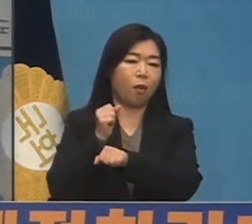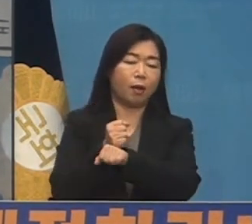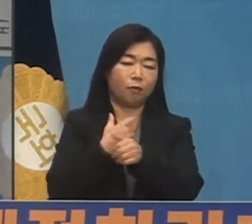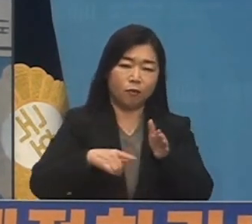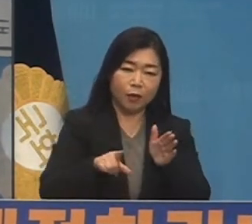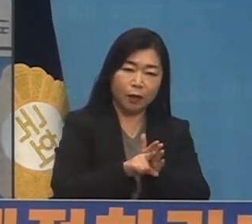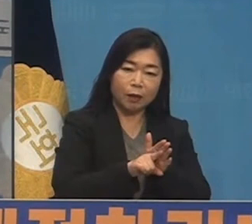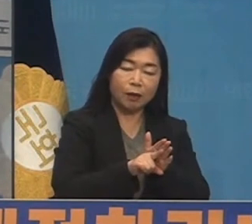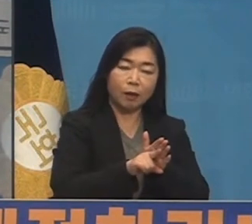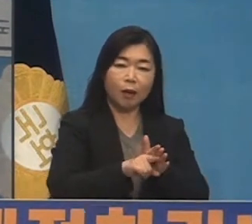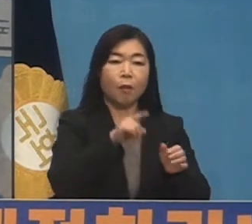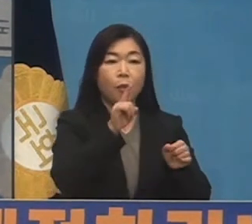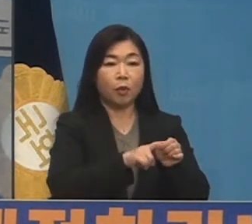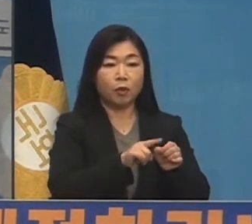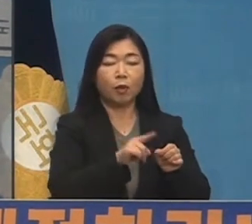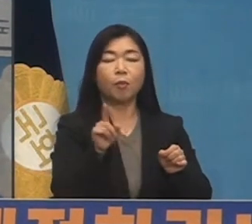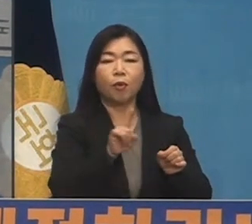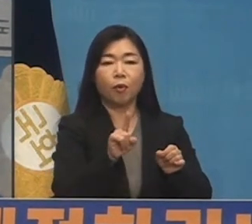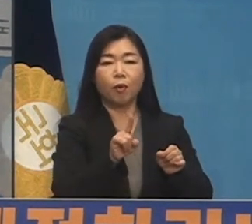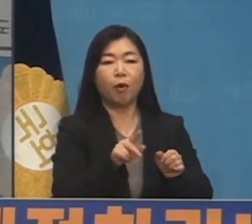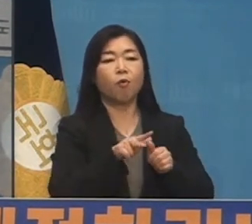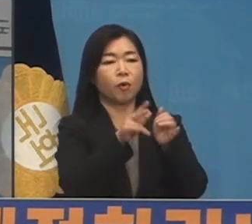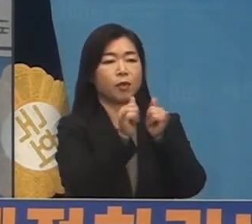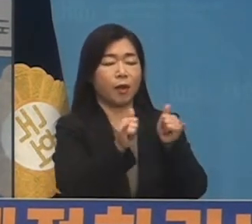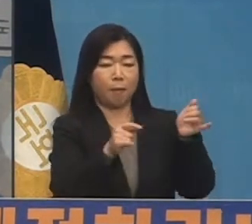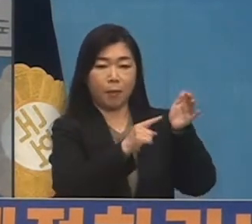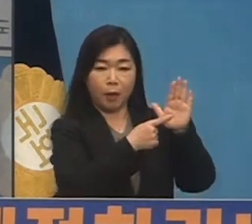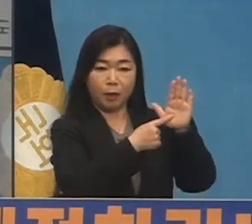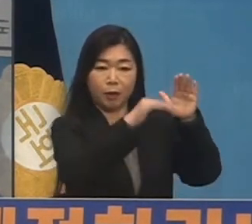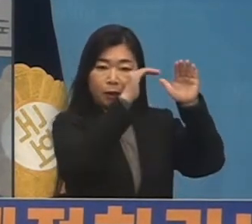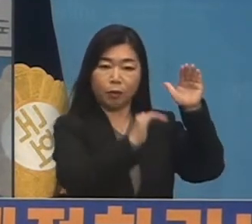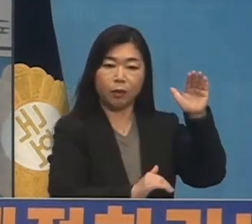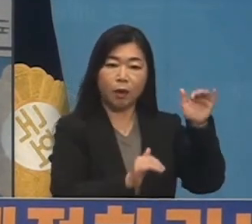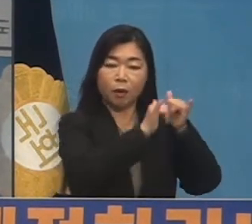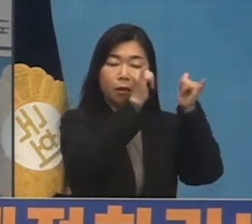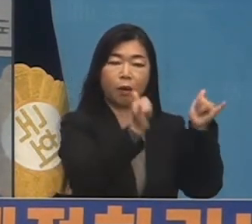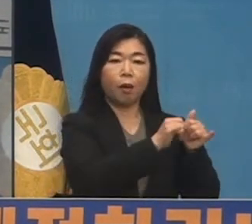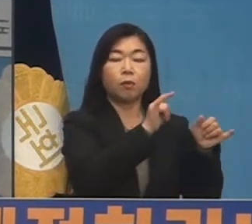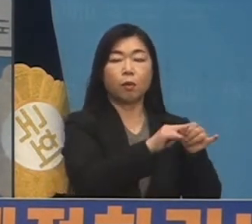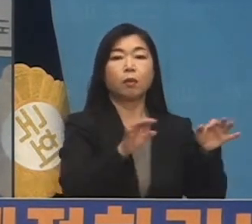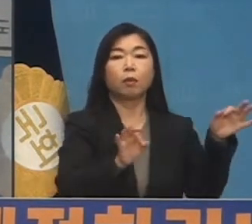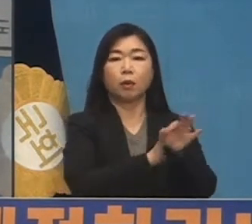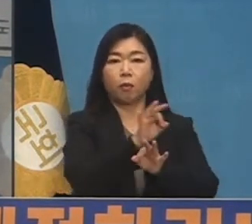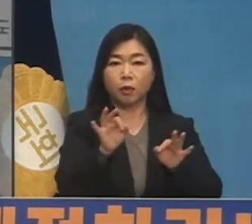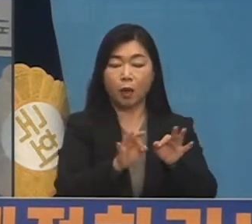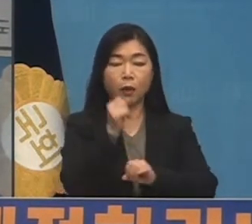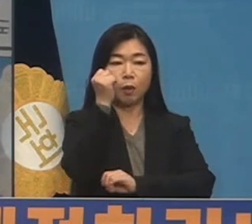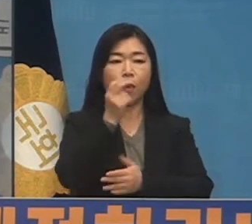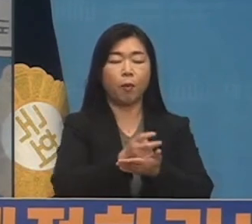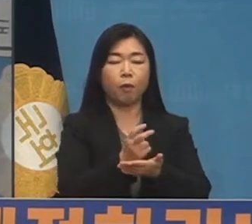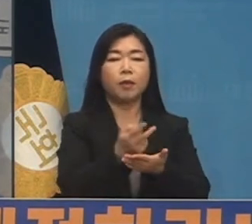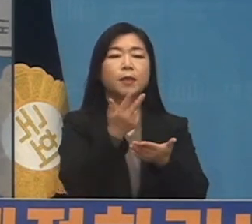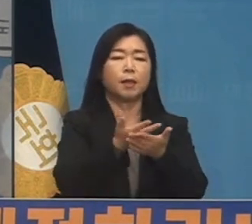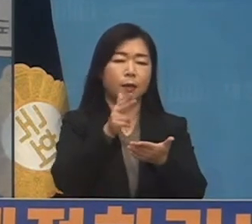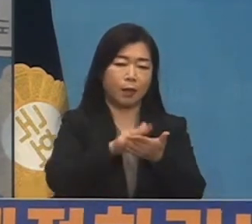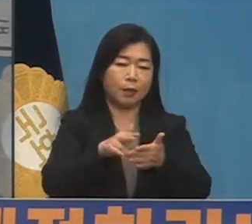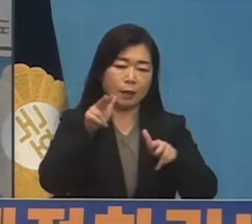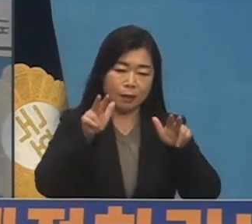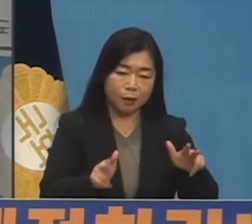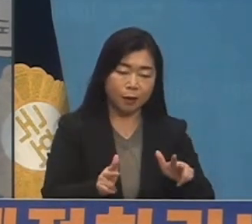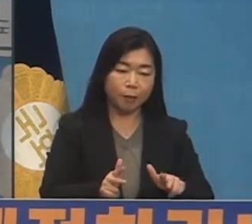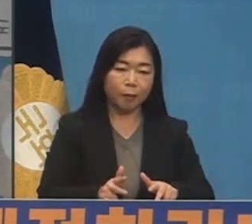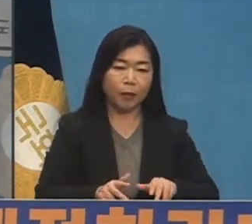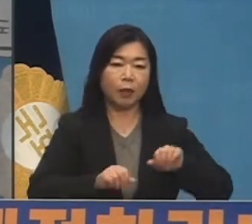세우기 위한 것이 아니라면 후보들이 밝힌 대로 사회적 경제 기본법 제정에